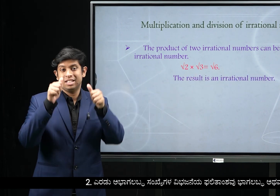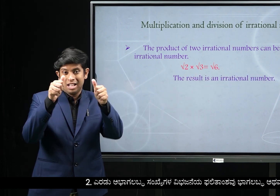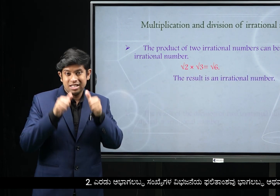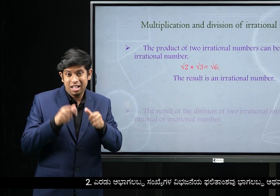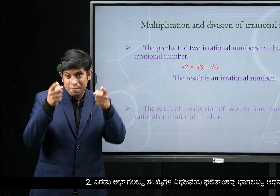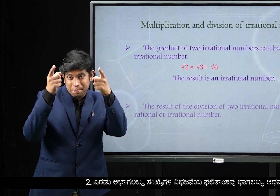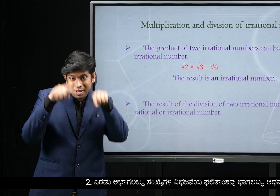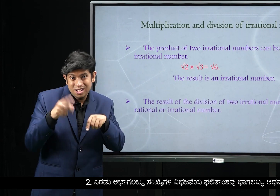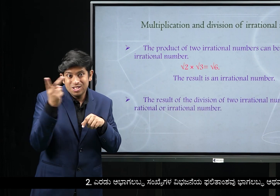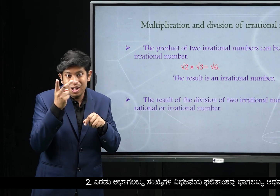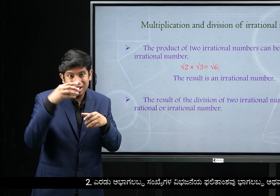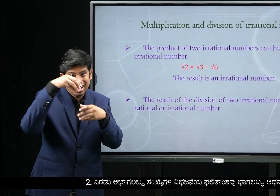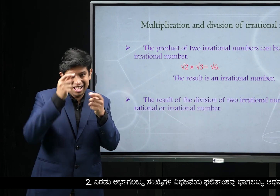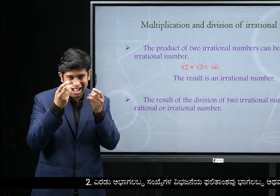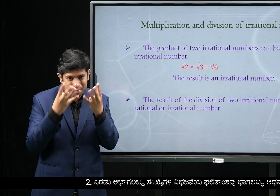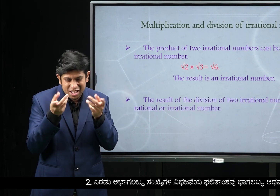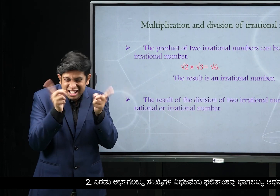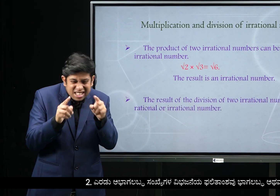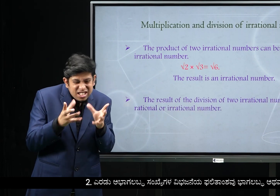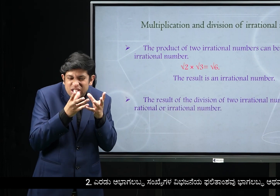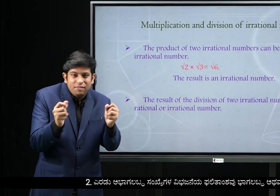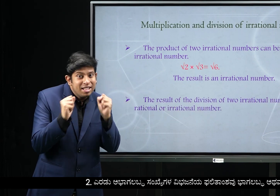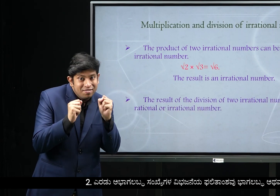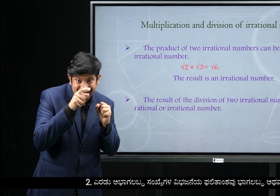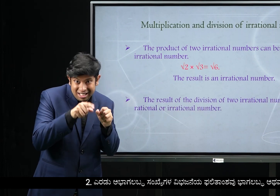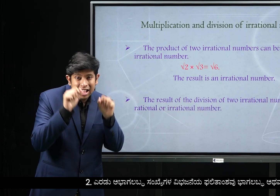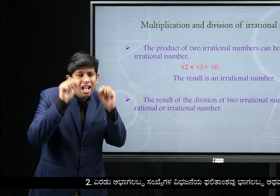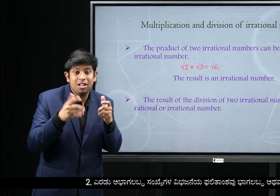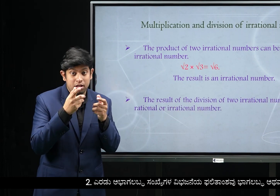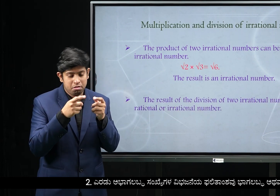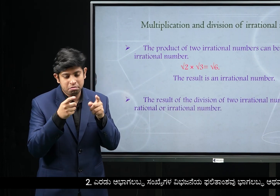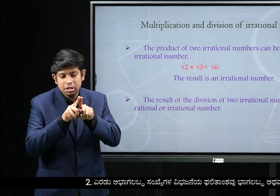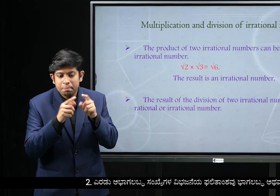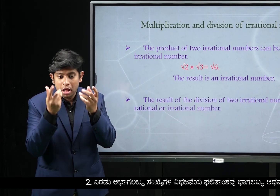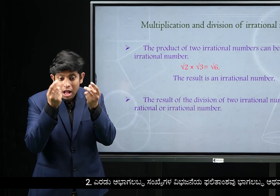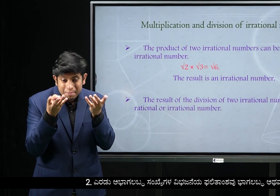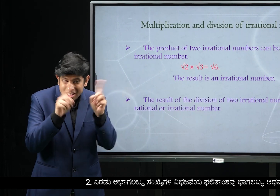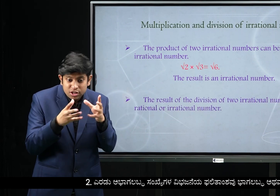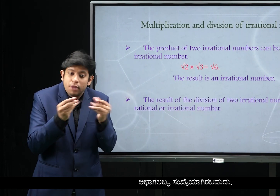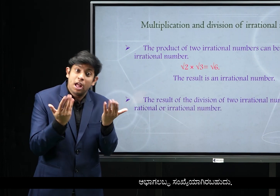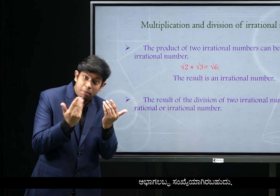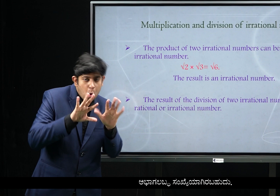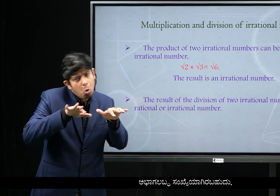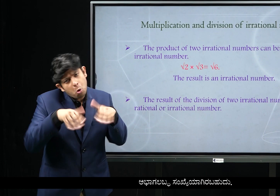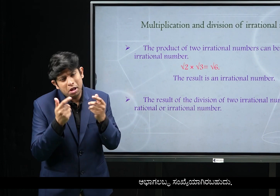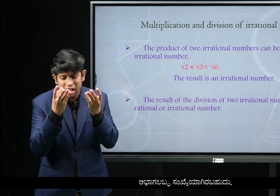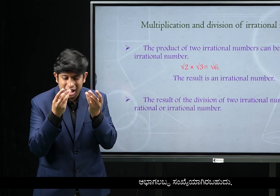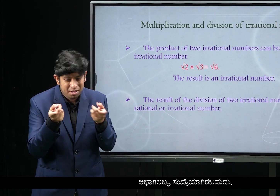2. ಎರಡು ಅಭಾಗಲಬ್ಧ ಸಂಖ್ಯೆಗಳ ವಿಭಜನೆಯ ಫಲಿತಾಂಶವು ಭಾಗಲಬ್ಧ ಅಥವಾ ಅಭಾಗಲಬ್ಧ